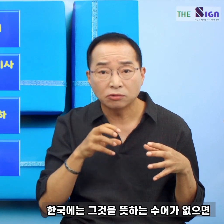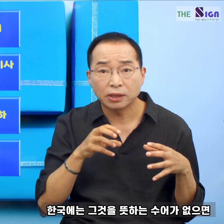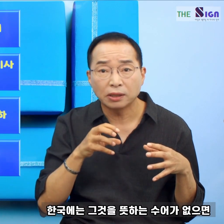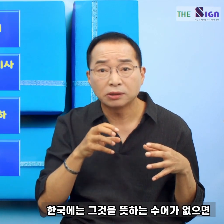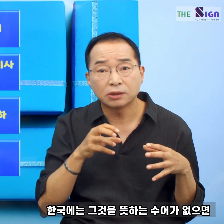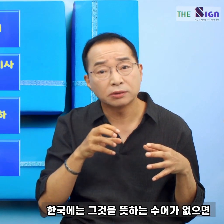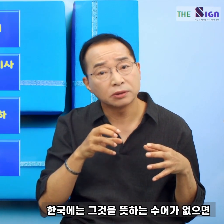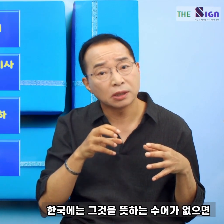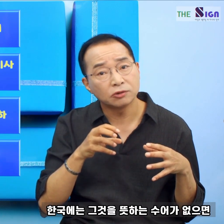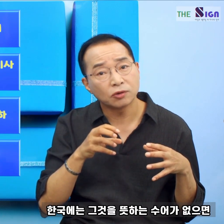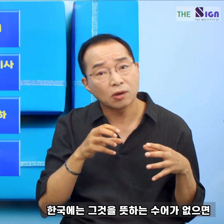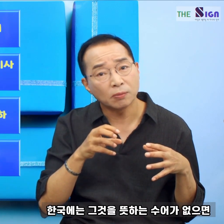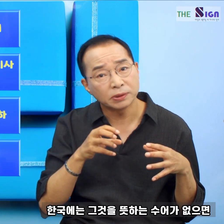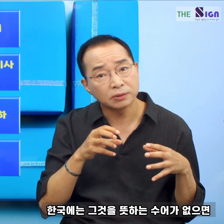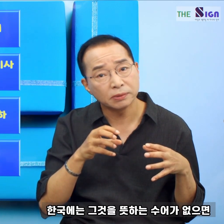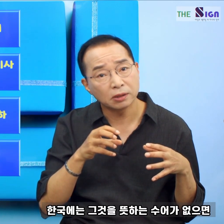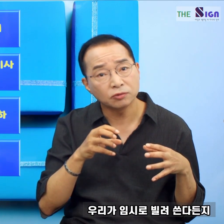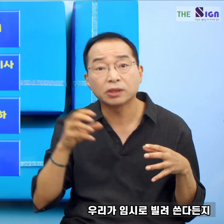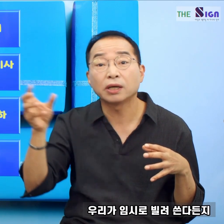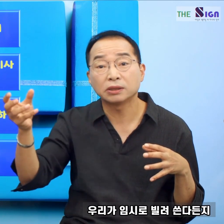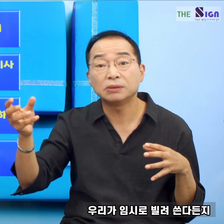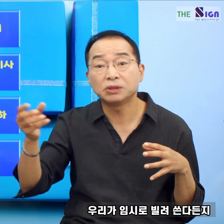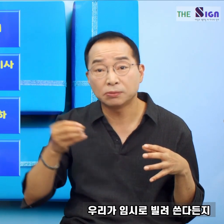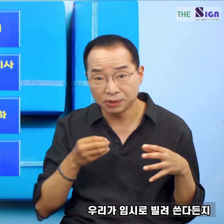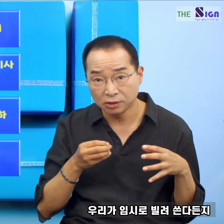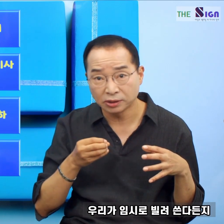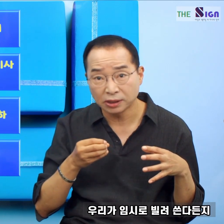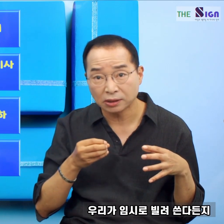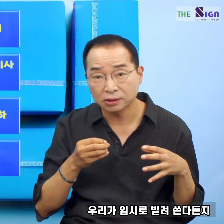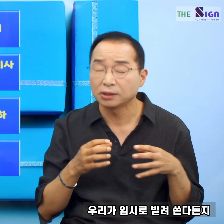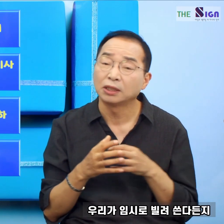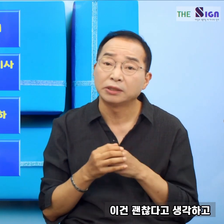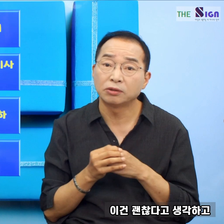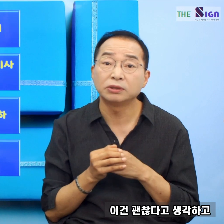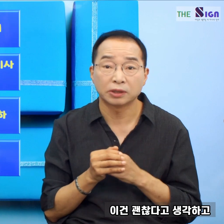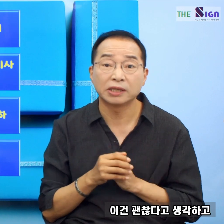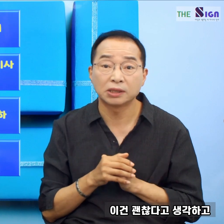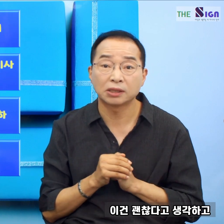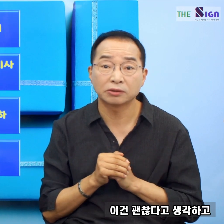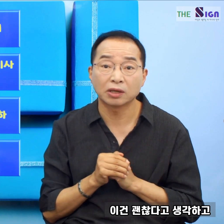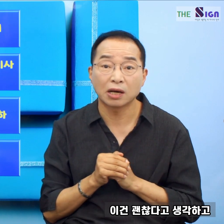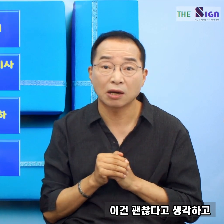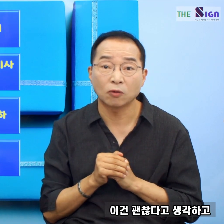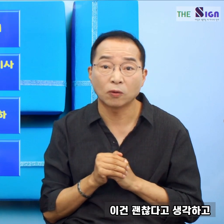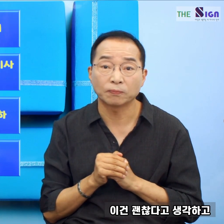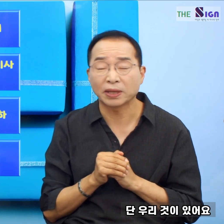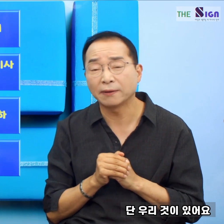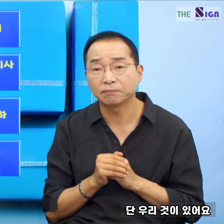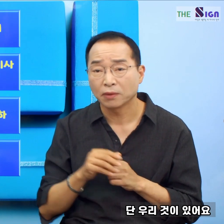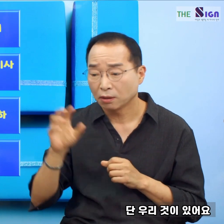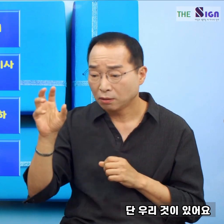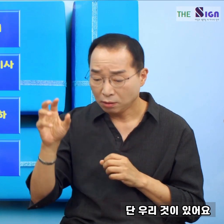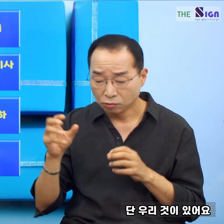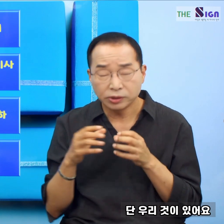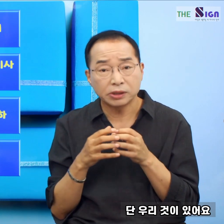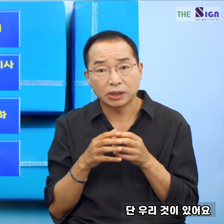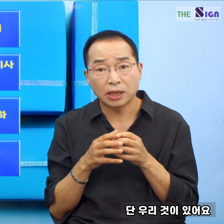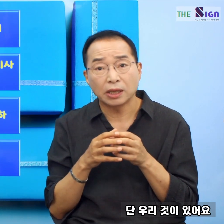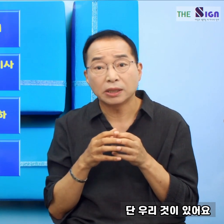한국에는 그걸 뜻하는 수어가 없으면 우리가 임시로 빌려 쓴다든지 이건 괜찮다고 생각하고, 단 우리께